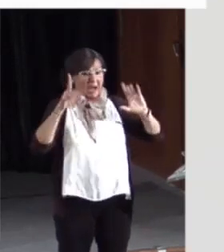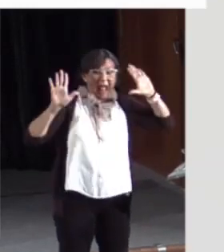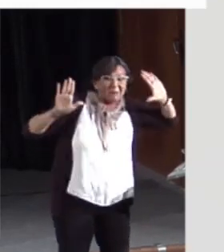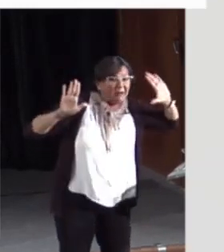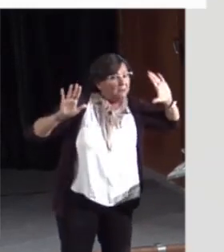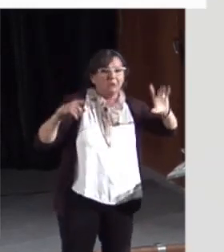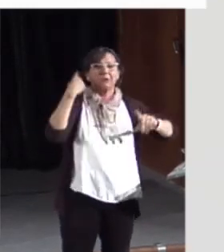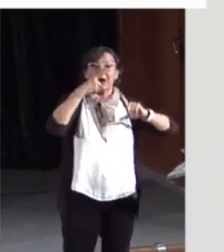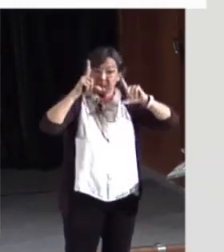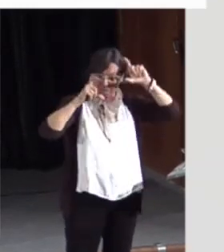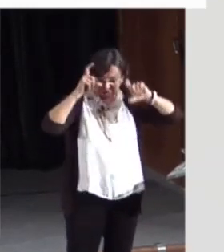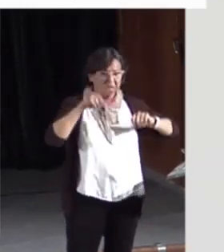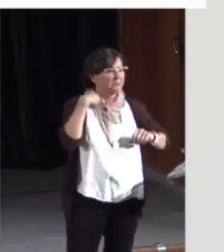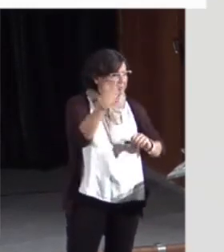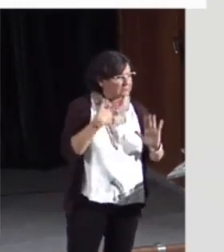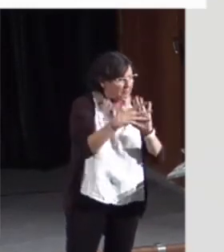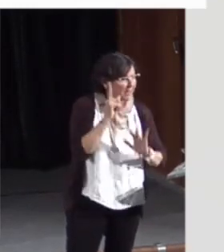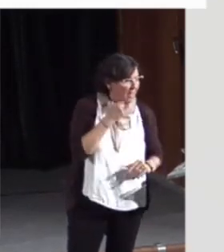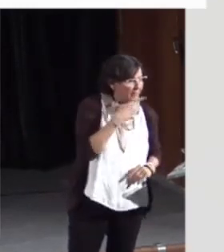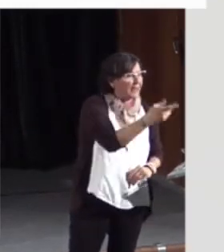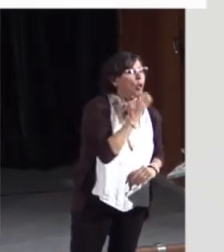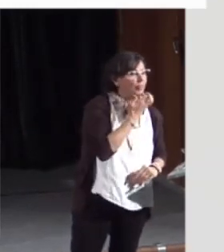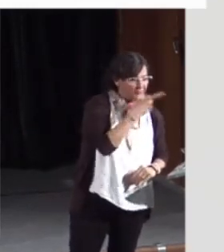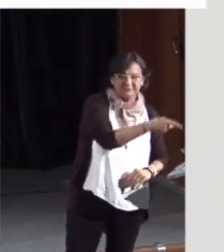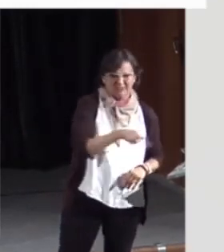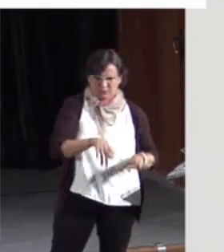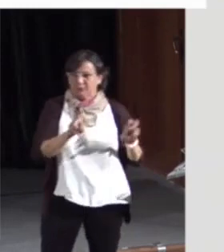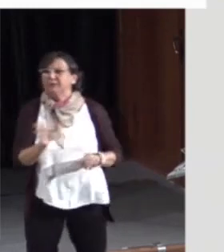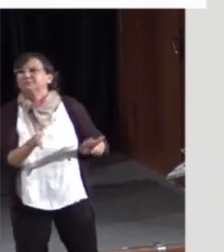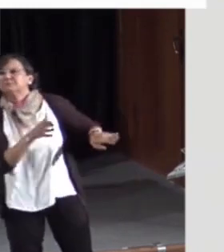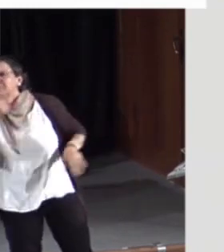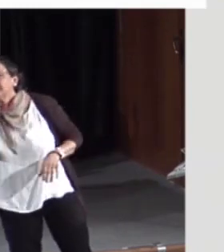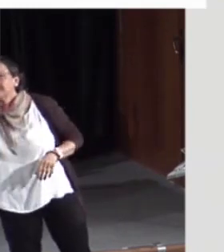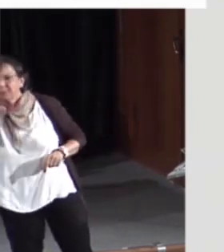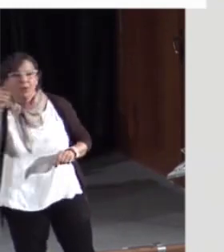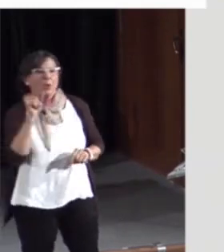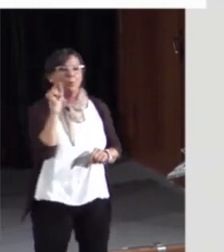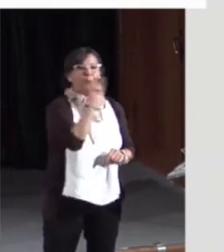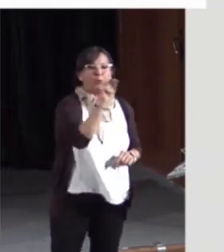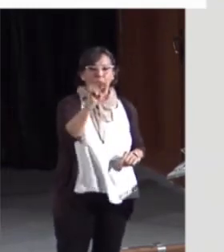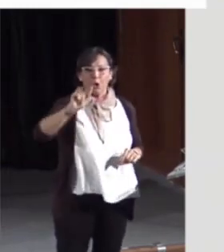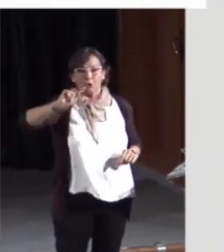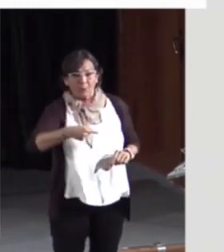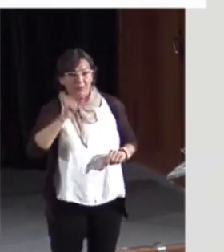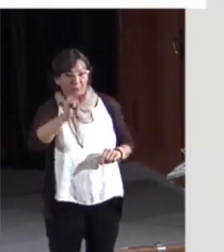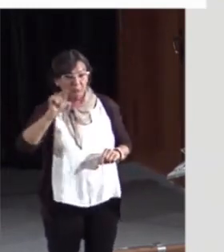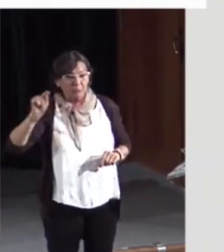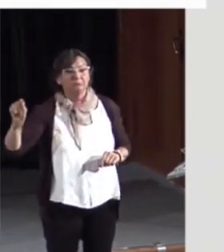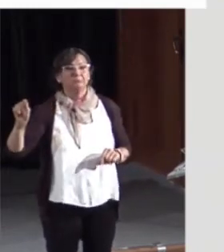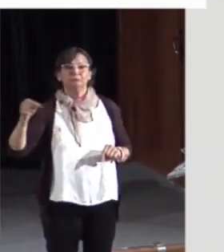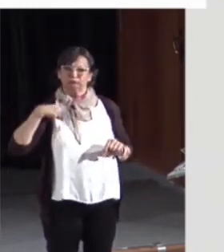Y utilizamos condicionales como sí, a lo mejor, pueden ser sustituidos también por la